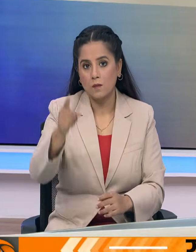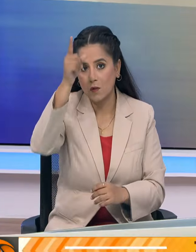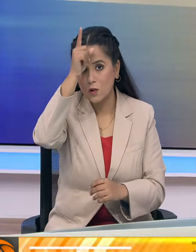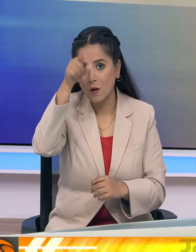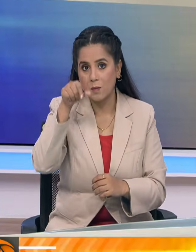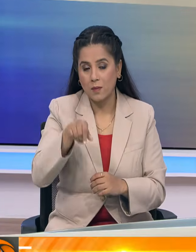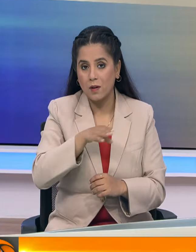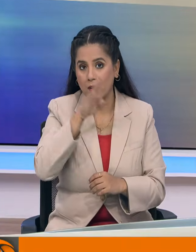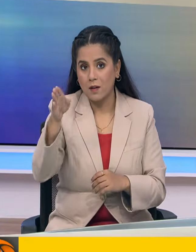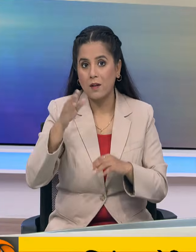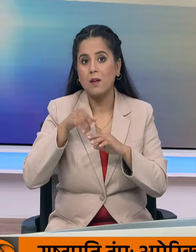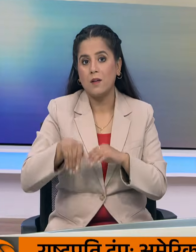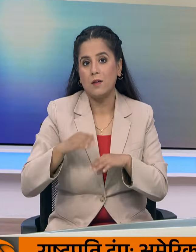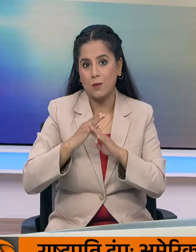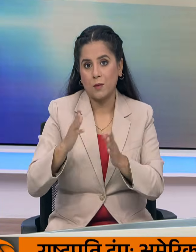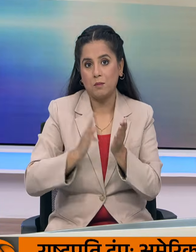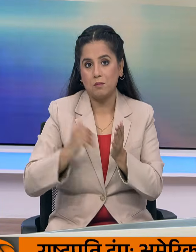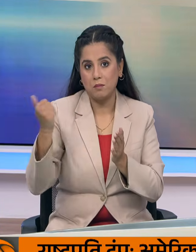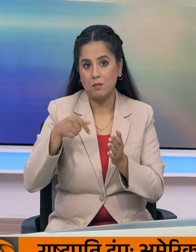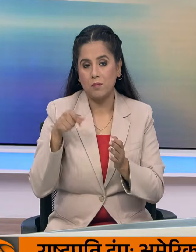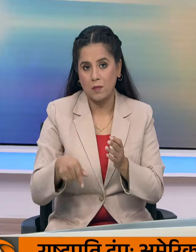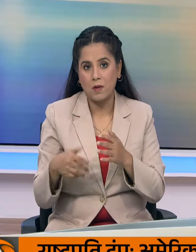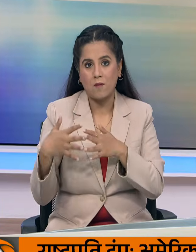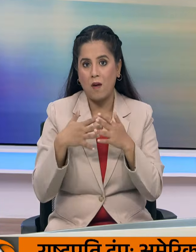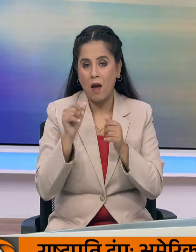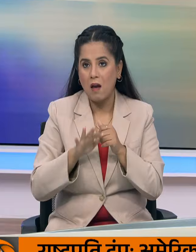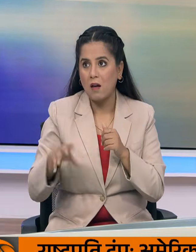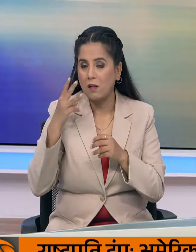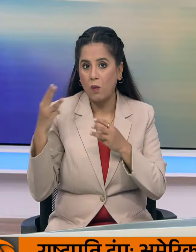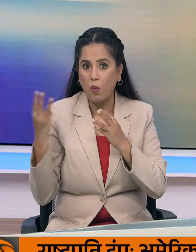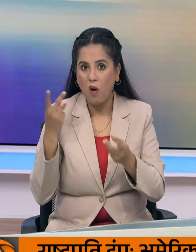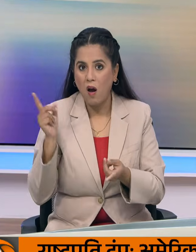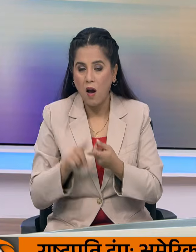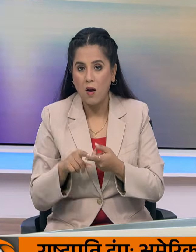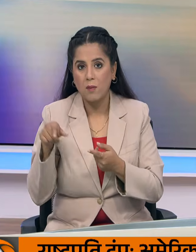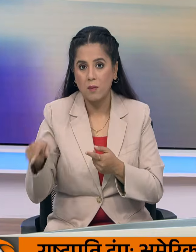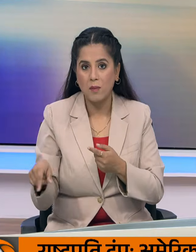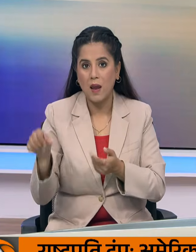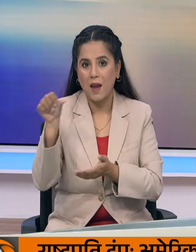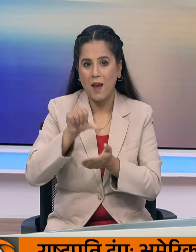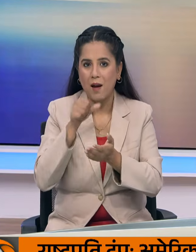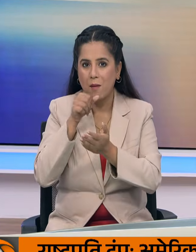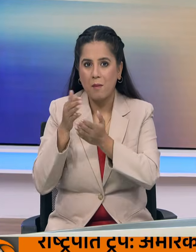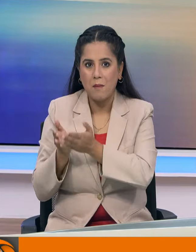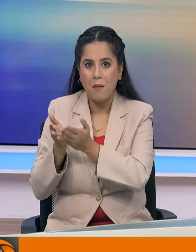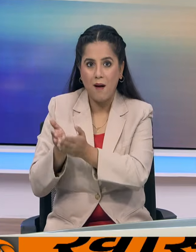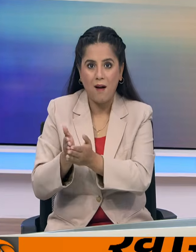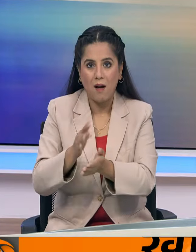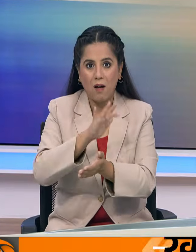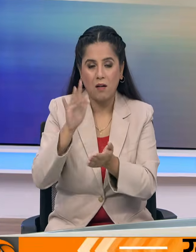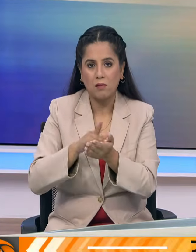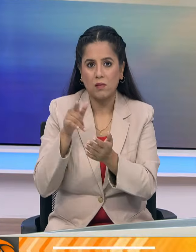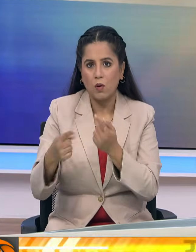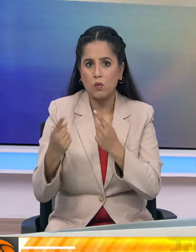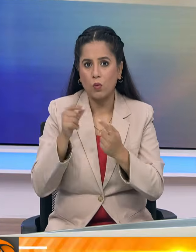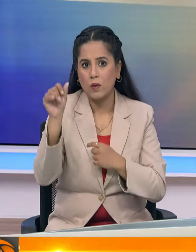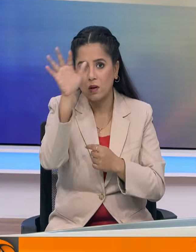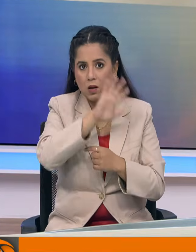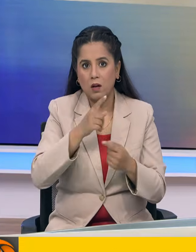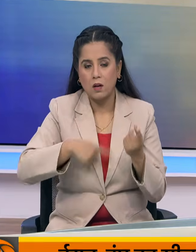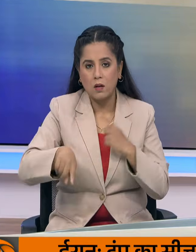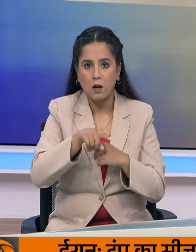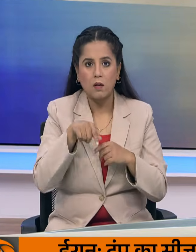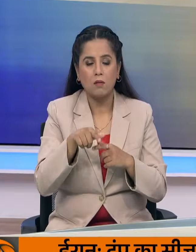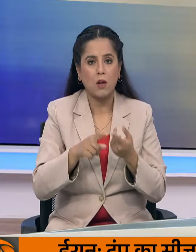जर्मनी दौरे पर रक्षा मंत्री राजनाथ सिंह ने पश्चिम एशिया संकट और हॉर्मुज स्ट्रेट में संभावित व्यवधान को भारत की सुरक्षा व